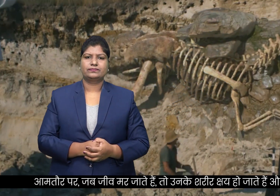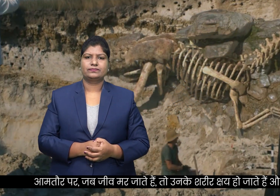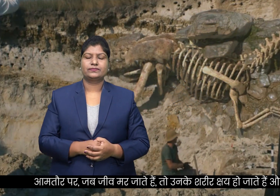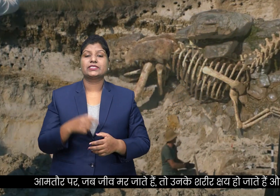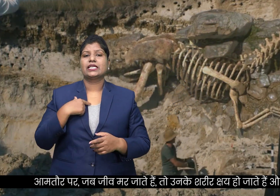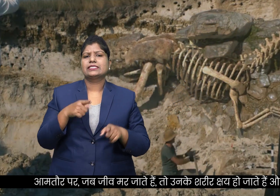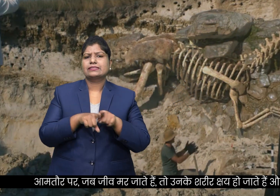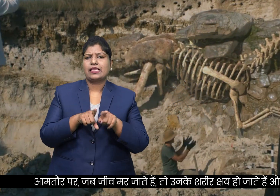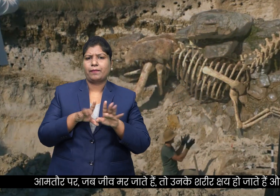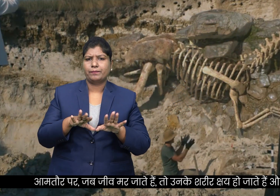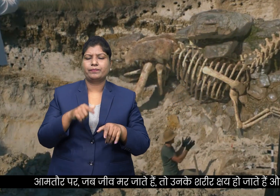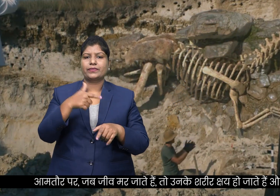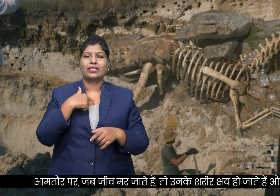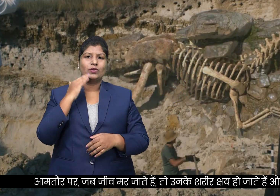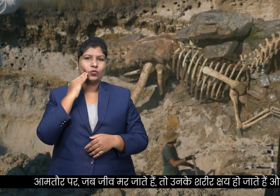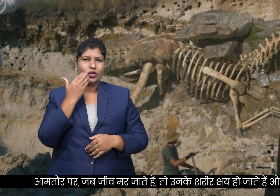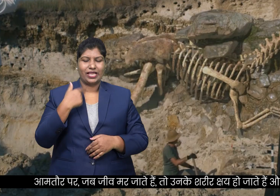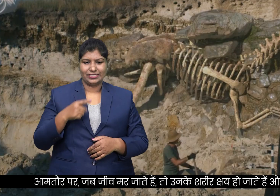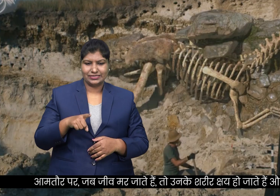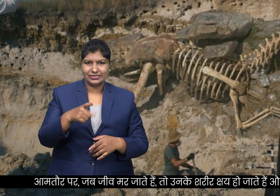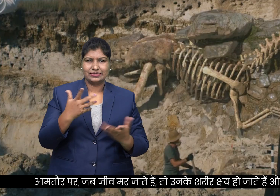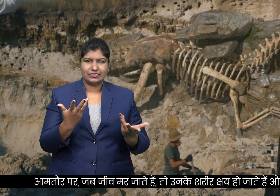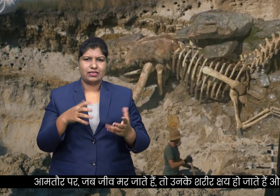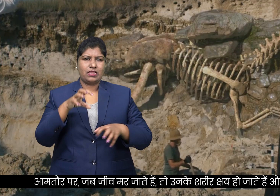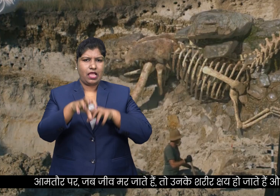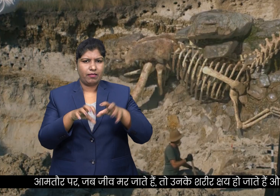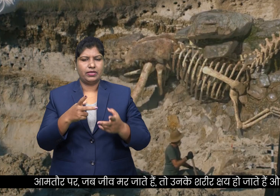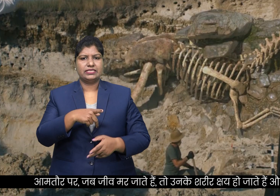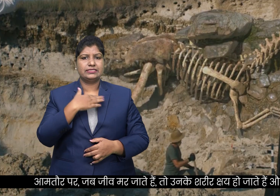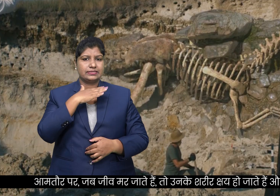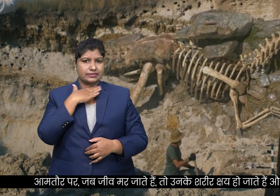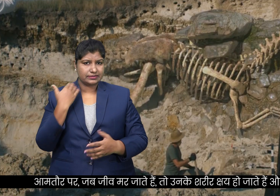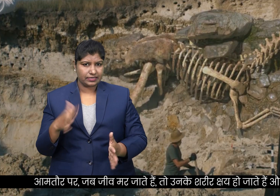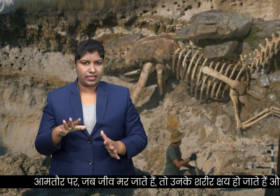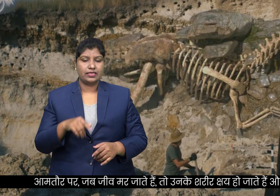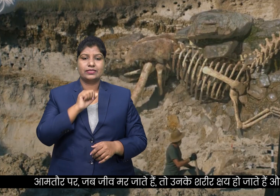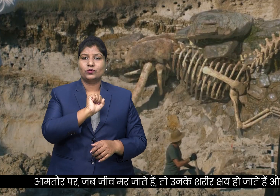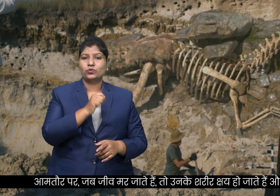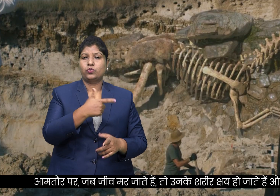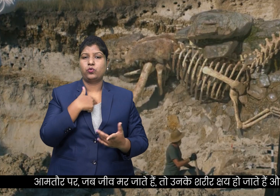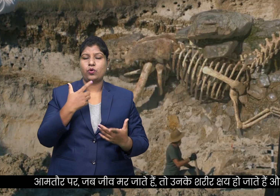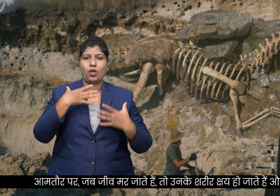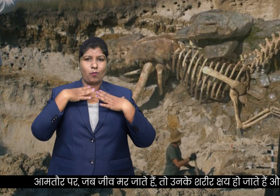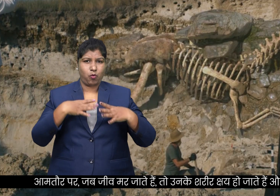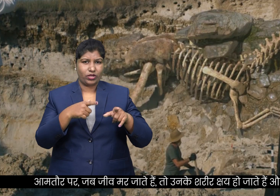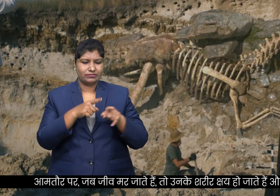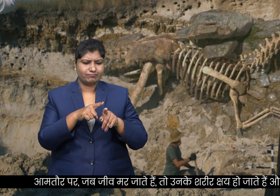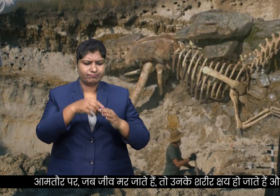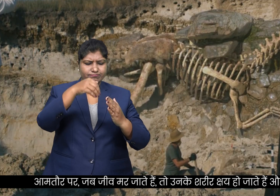आमतौर पर जब जीव मर जाते हैं तो उनके शरीर क्षय हो जाते हैं और खो जाते हैं।